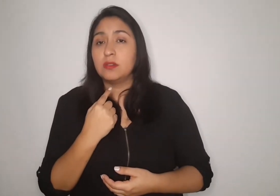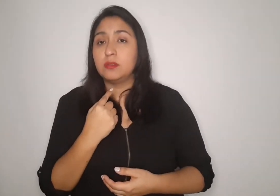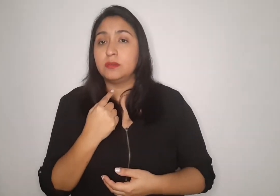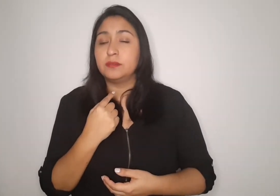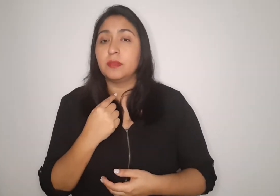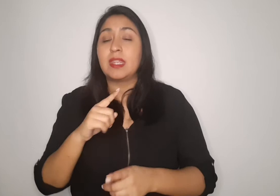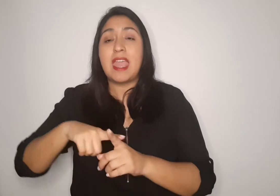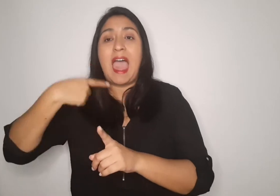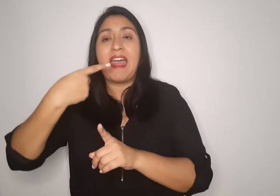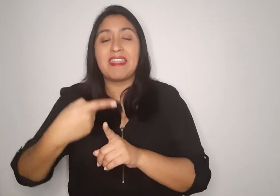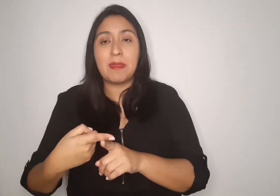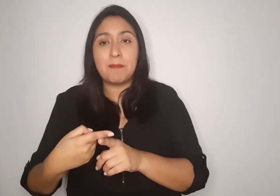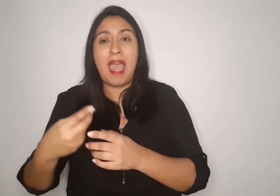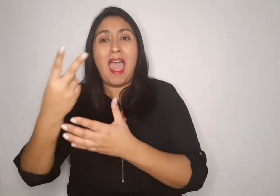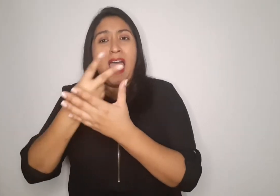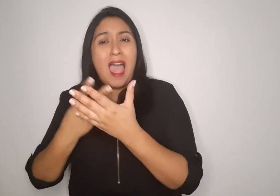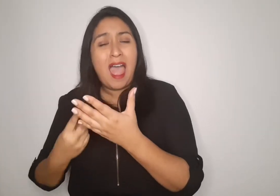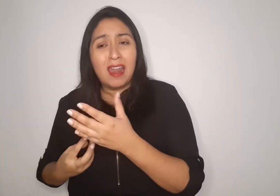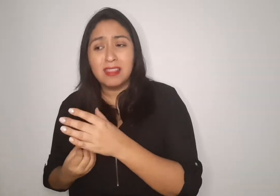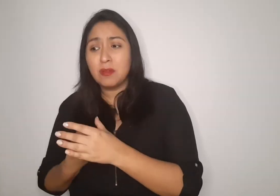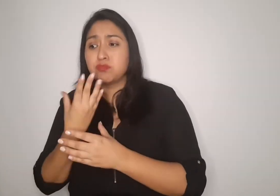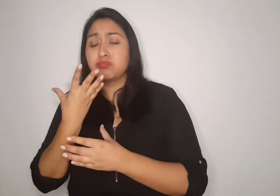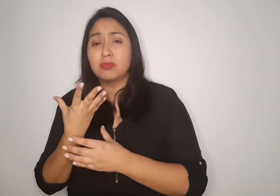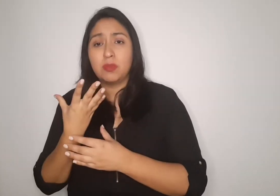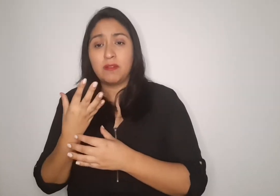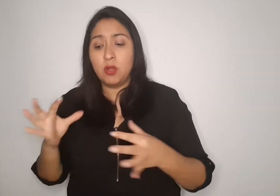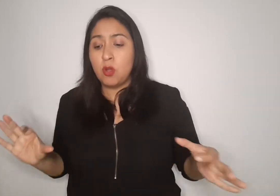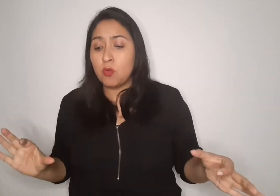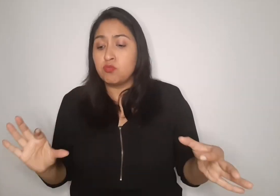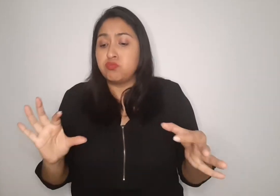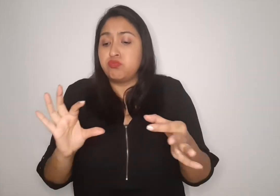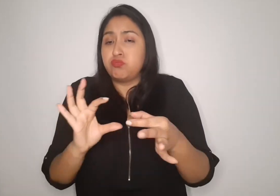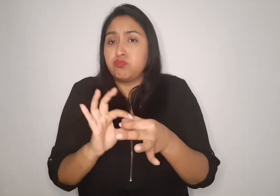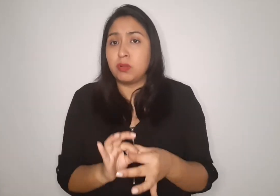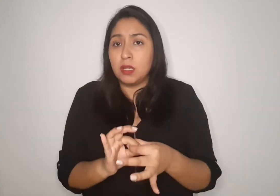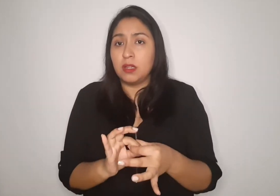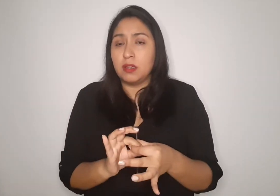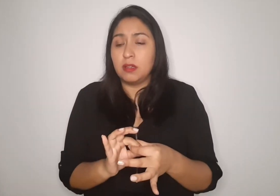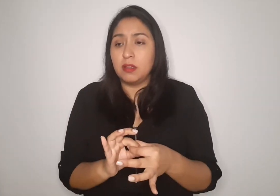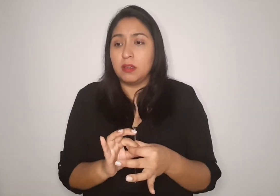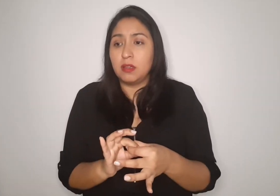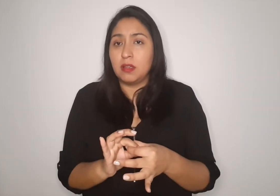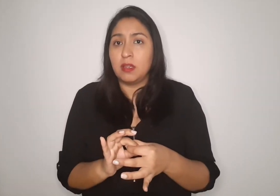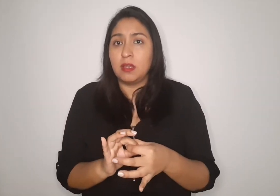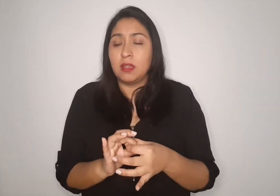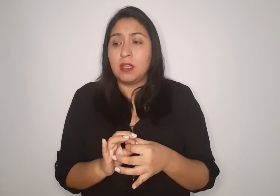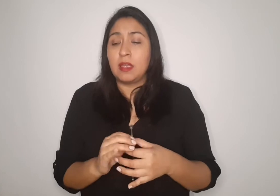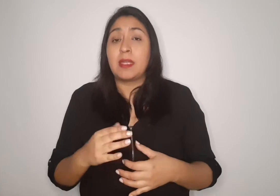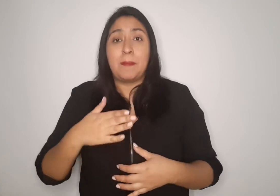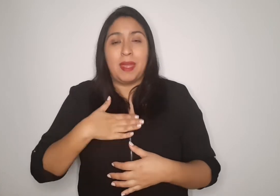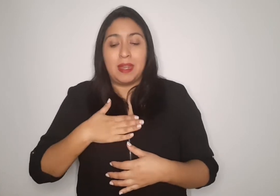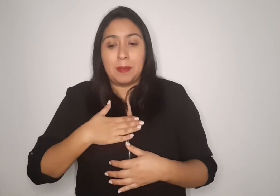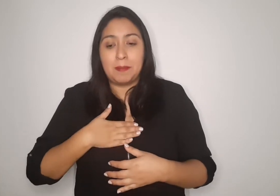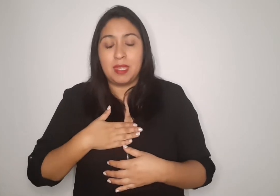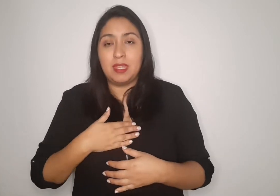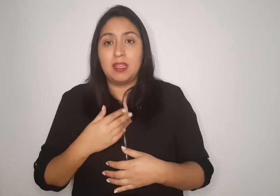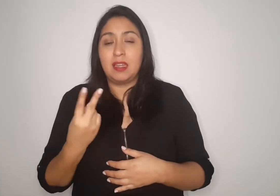el arte contemporáneo, porque para mí también estas dos áreas quedaban un poco separadas. Si bien es cierto,